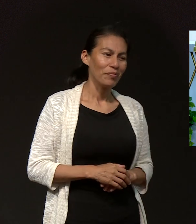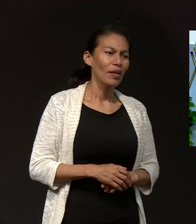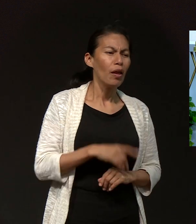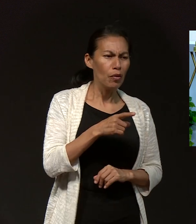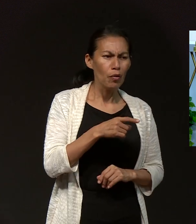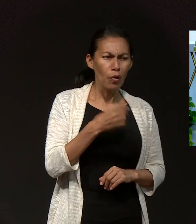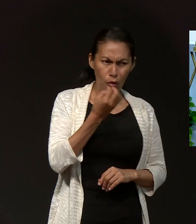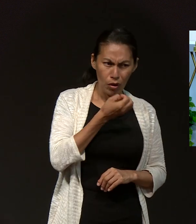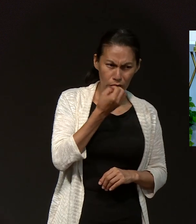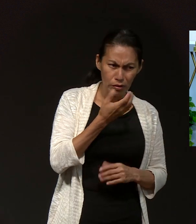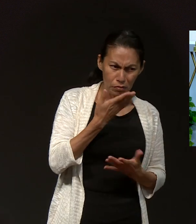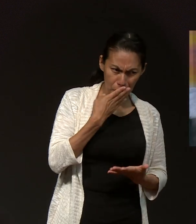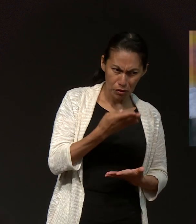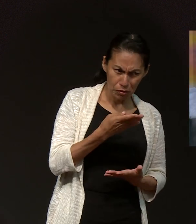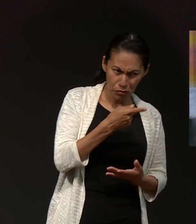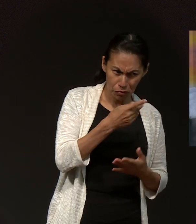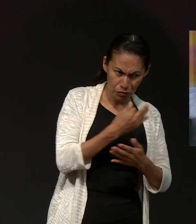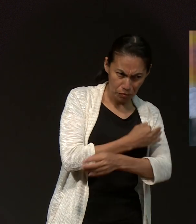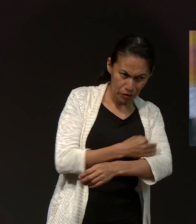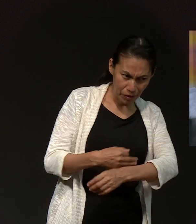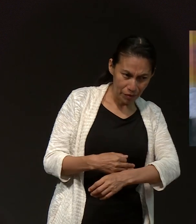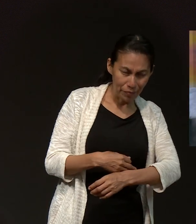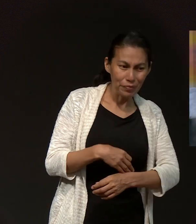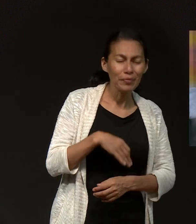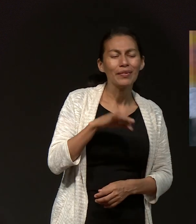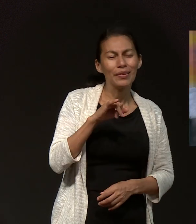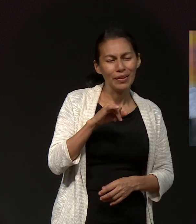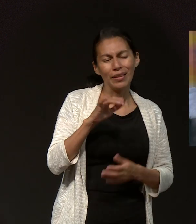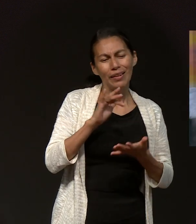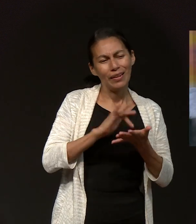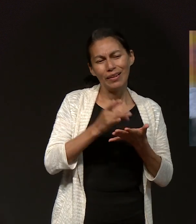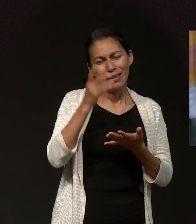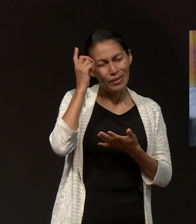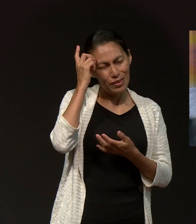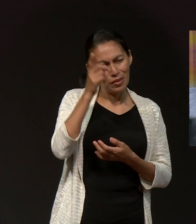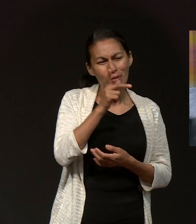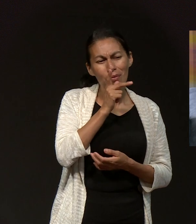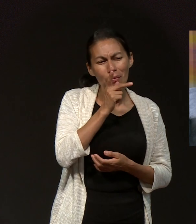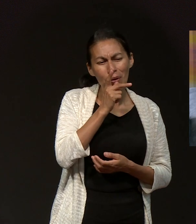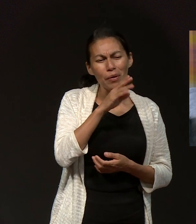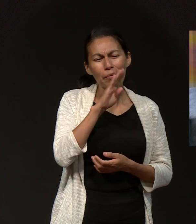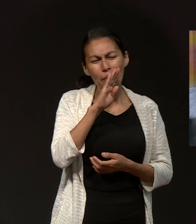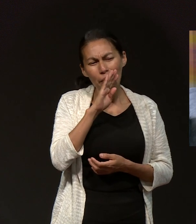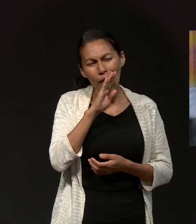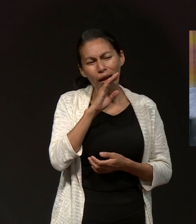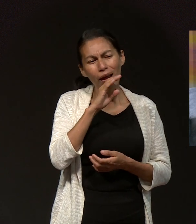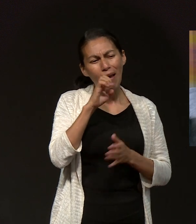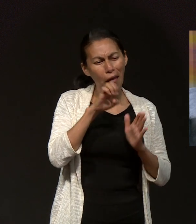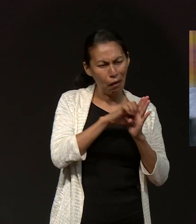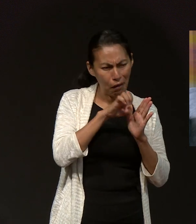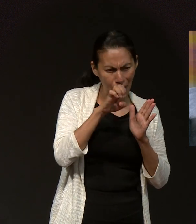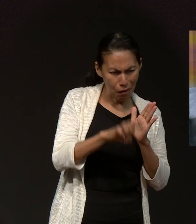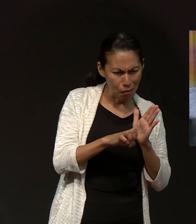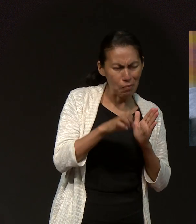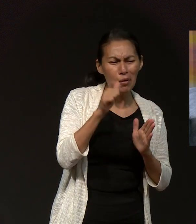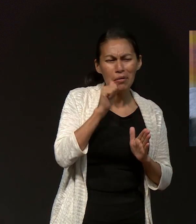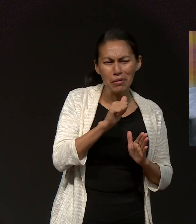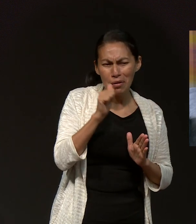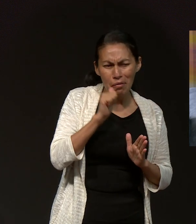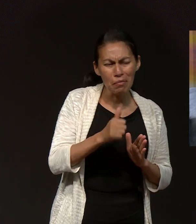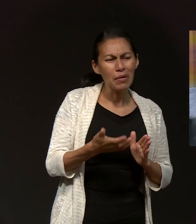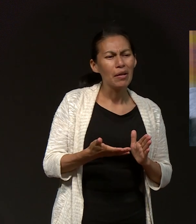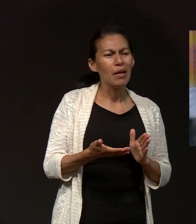aprendí a orar. Sí, gracias a Dios, la enseñanza y el ejemplo de papá y mamá en la casa fue siempre